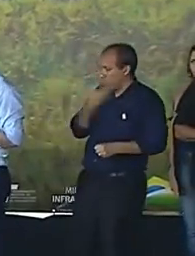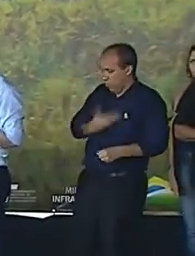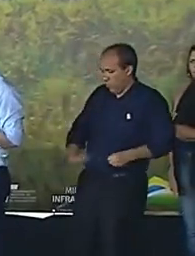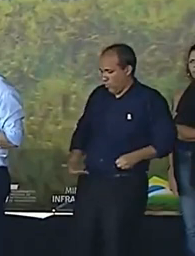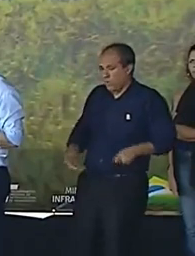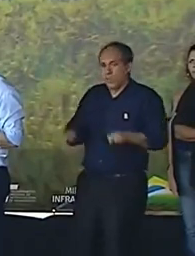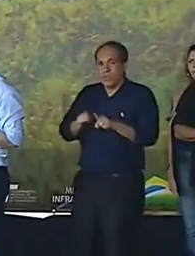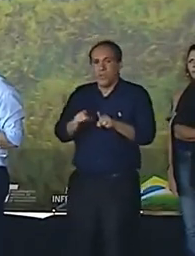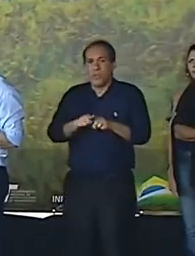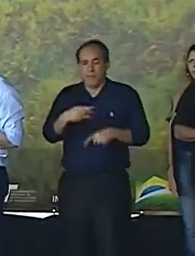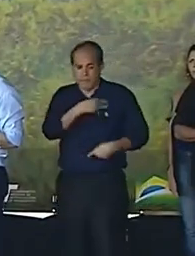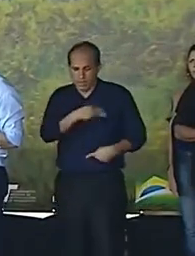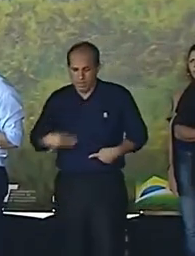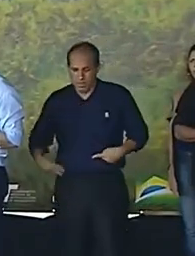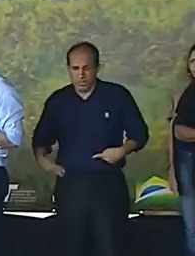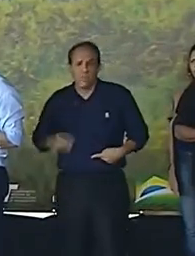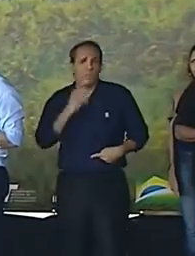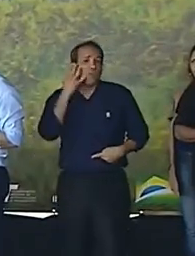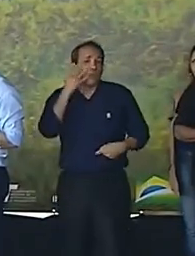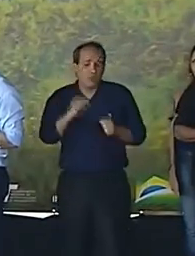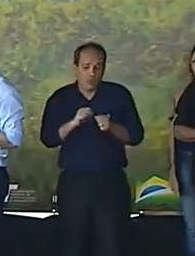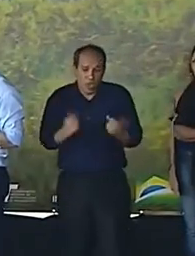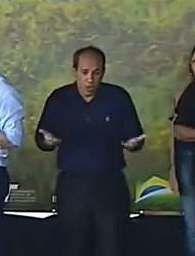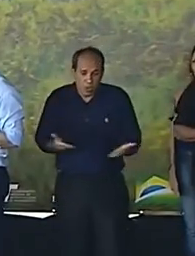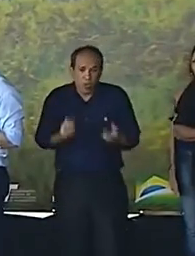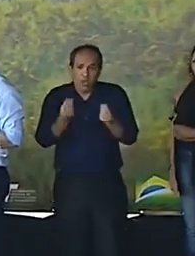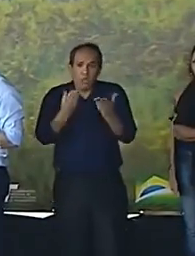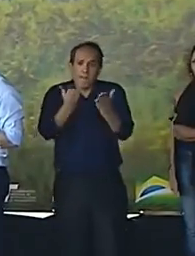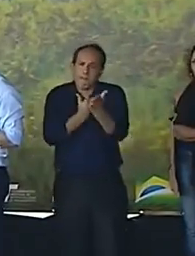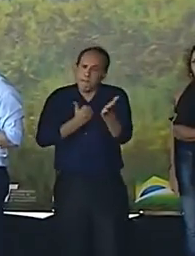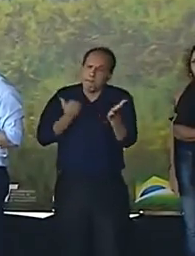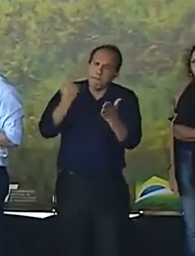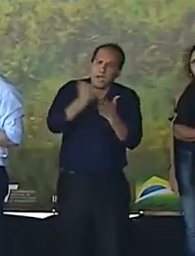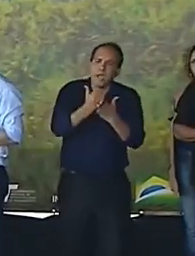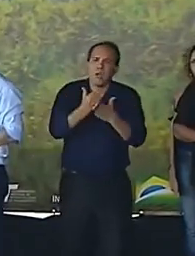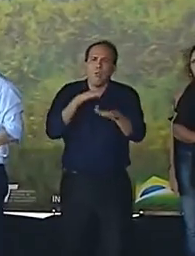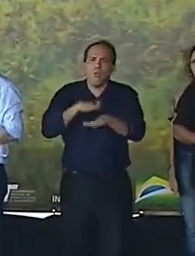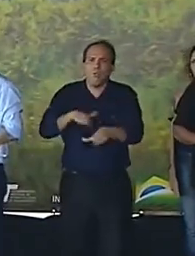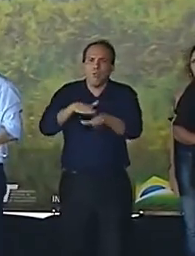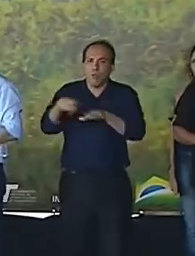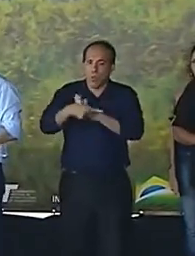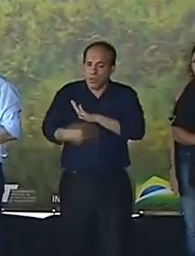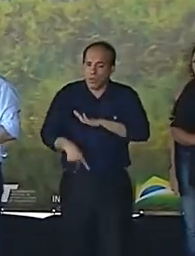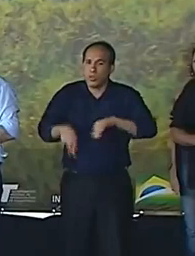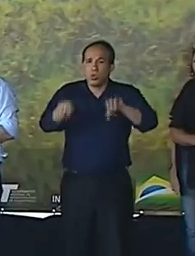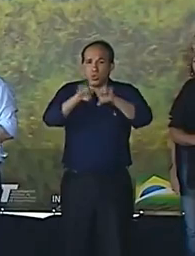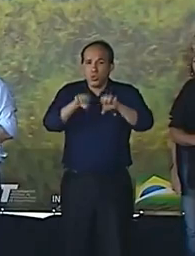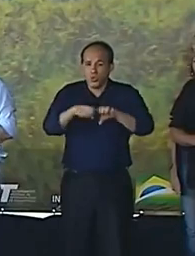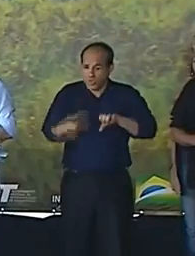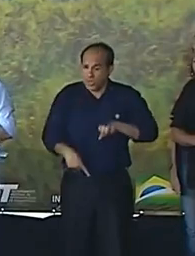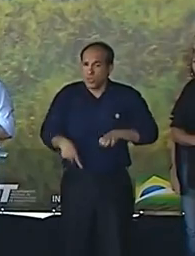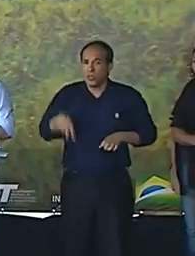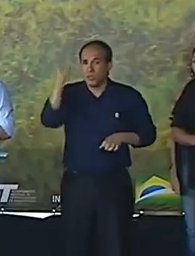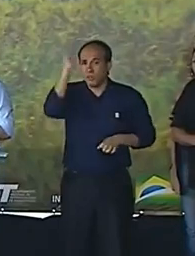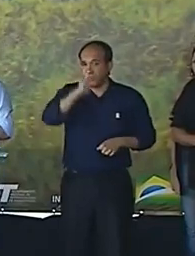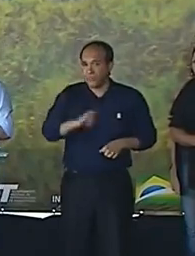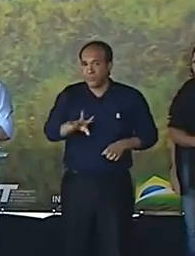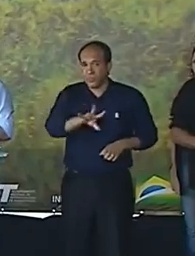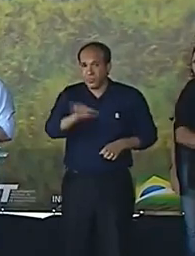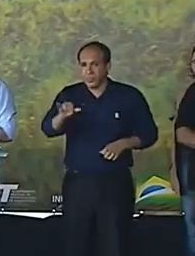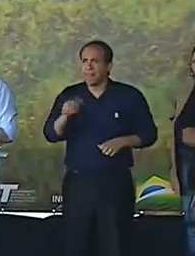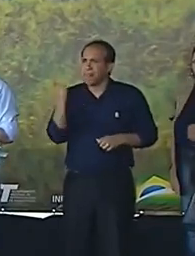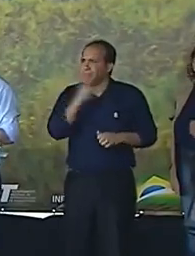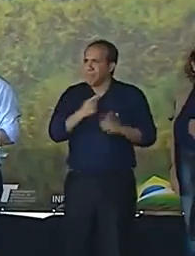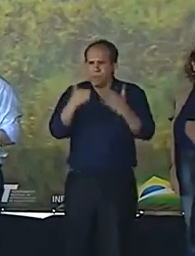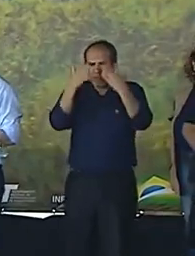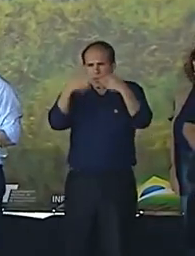que o ministro Tarcísio faz hoje para melhorar a infraestrutura do nosso país, ele será recompensado, porque